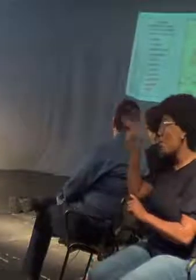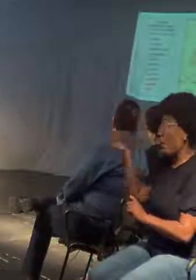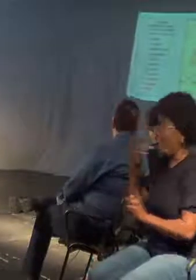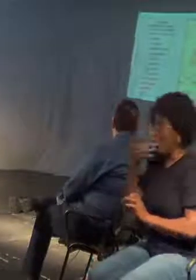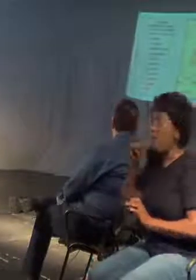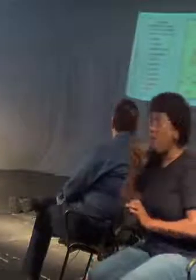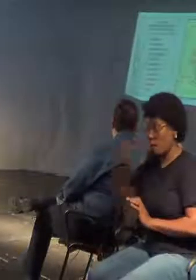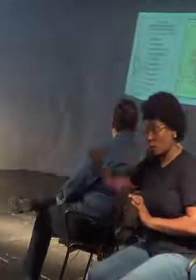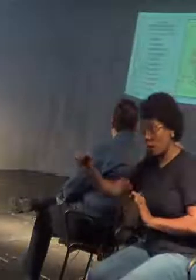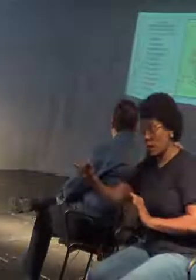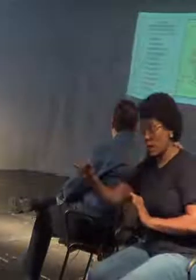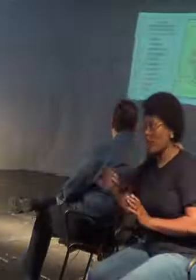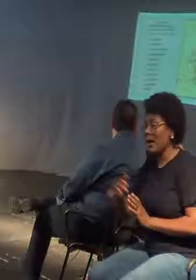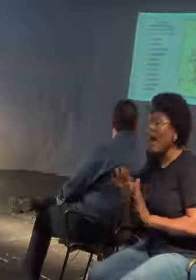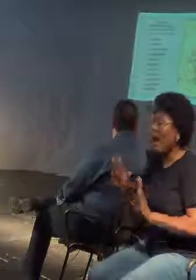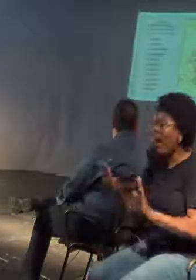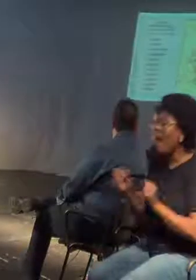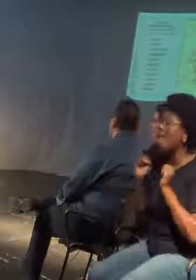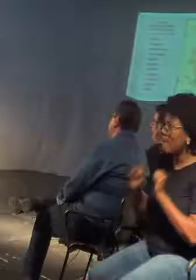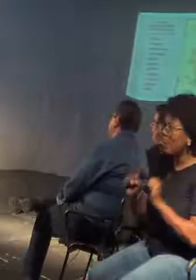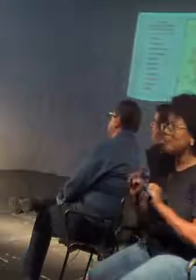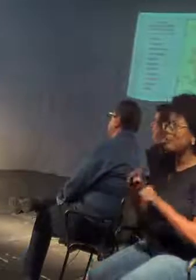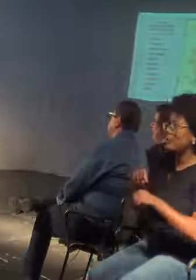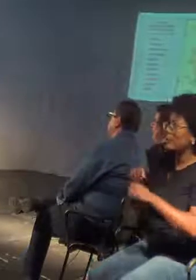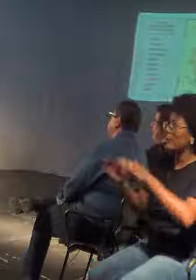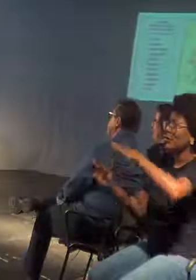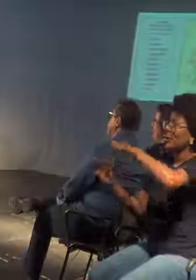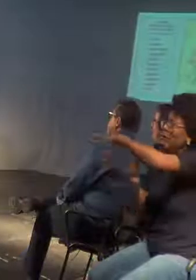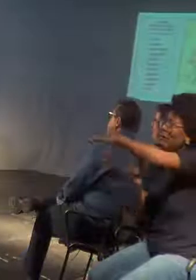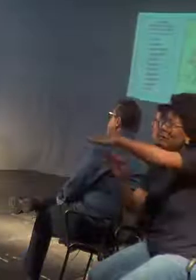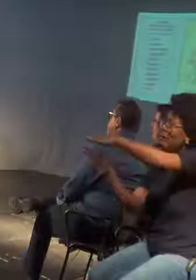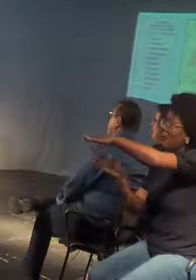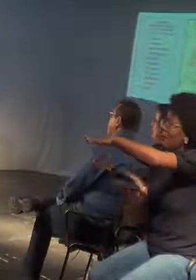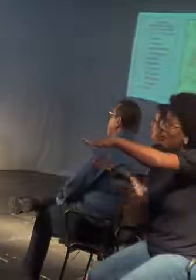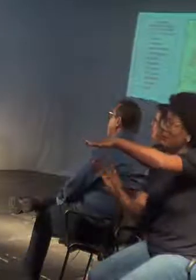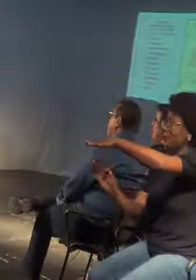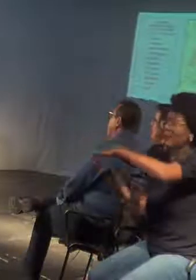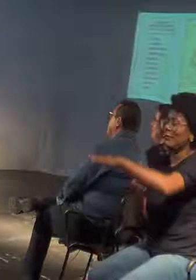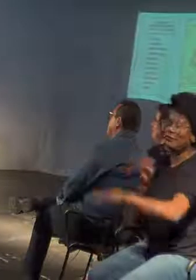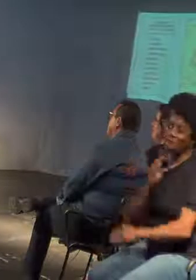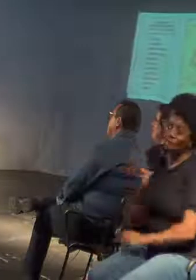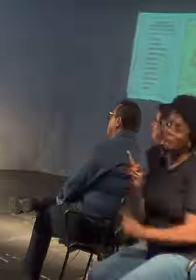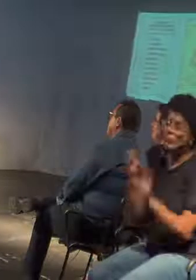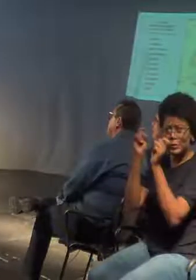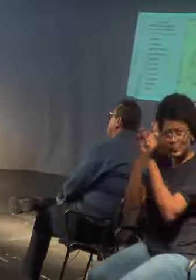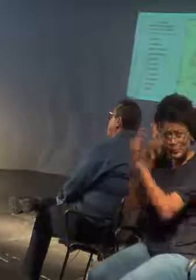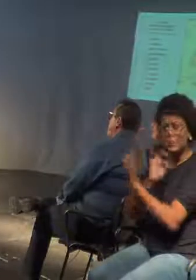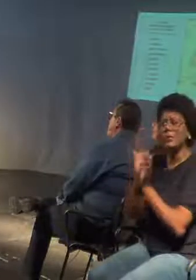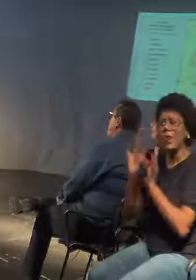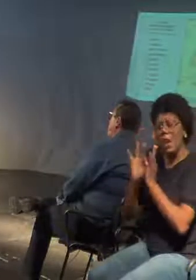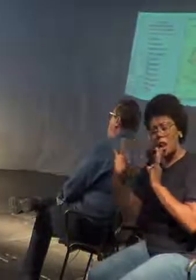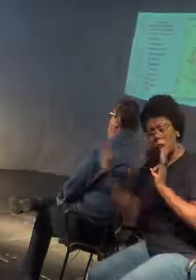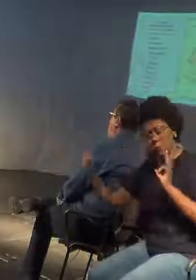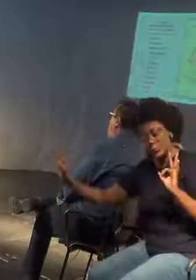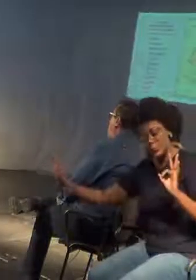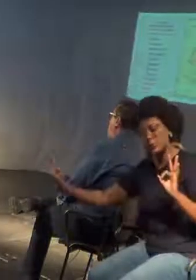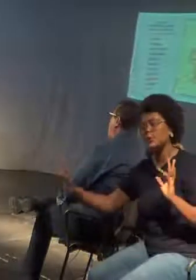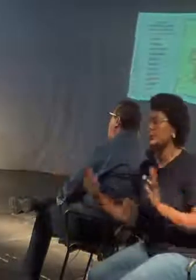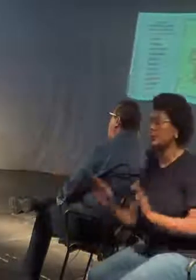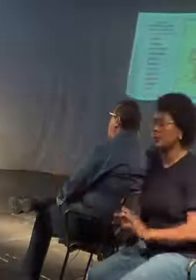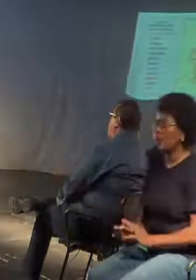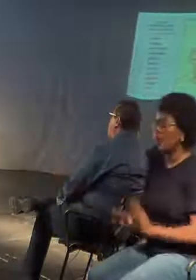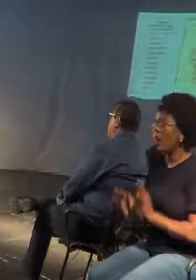Na mesma hora, quando você não faz uma passarela, eu falei, mas é mesmo assim, né? Não é, é complicado. E é distante de um lado para o outro. Né? João Leão retou,